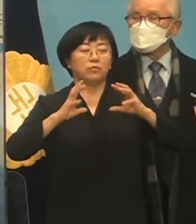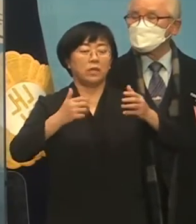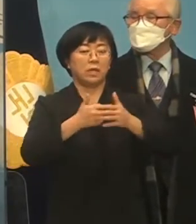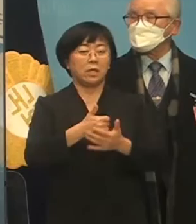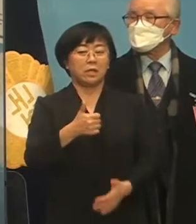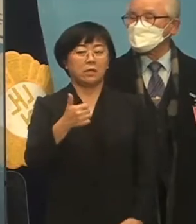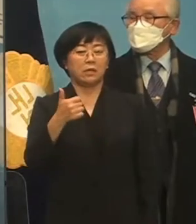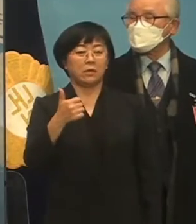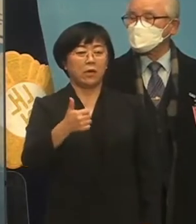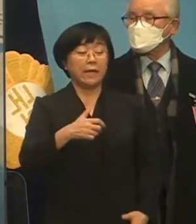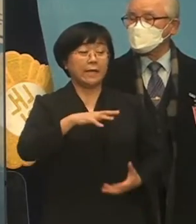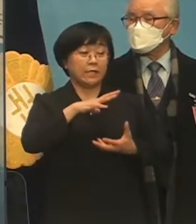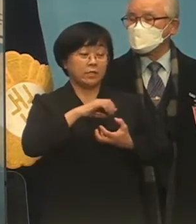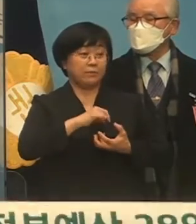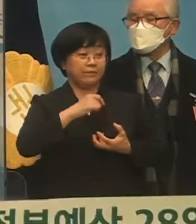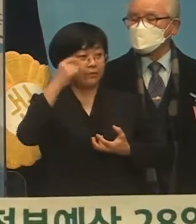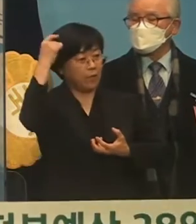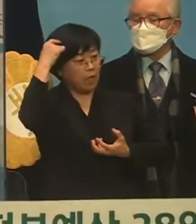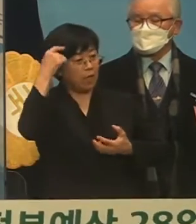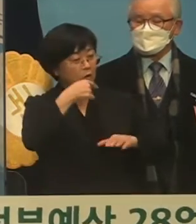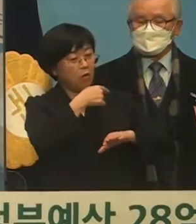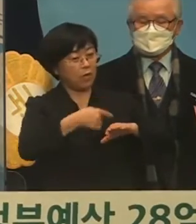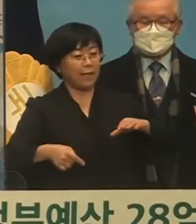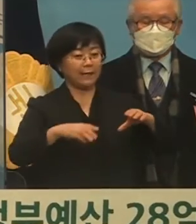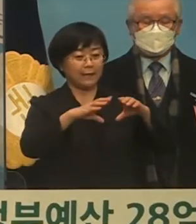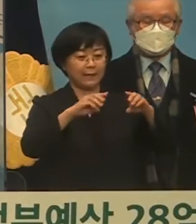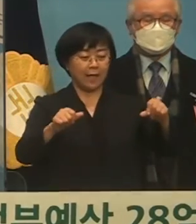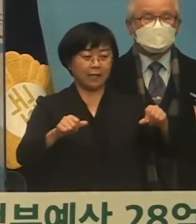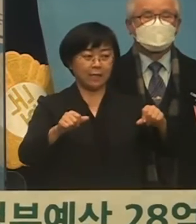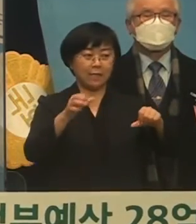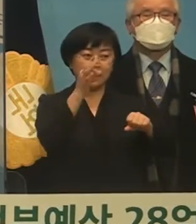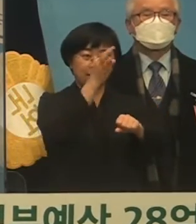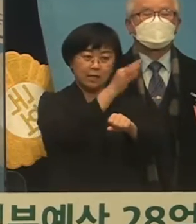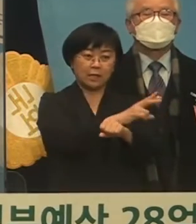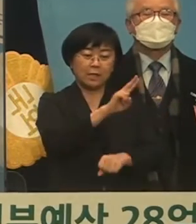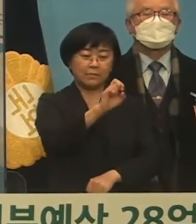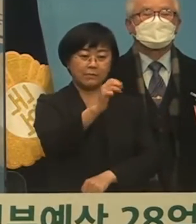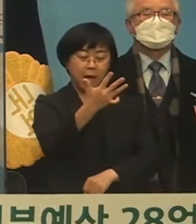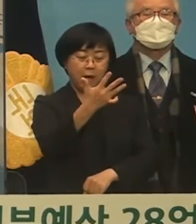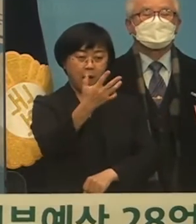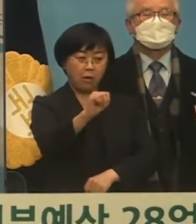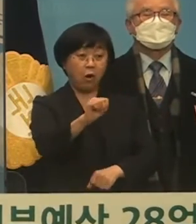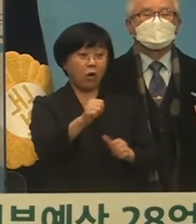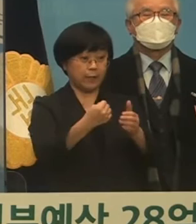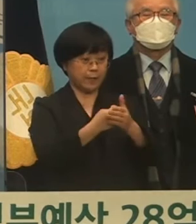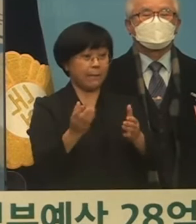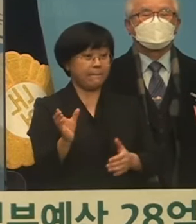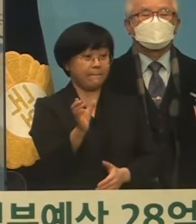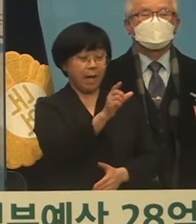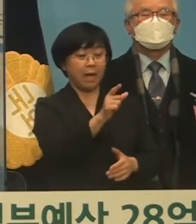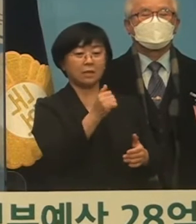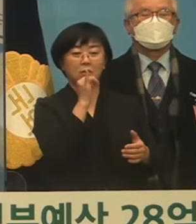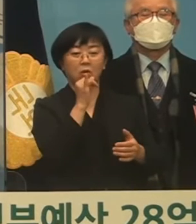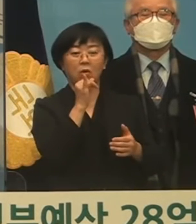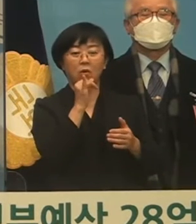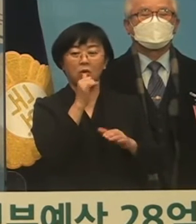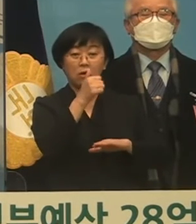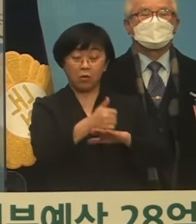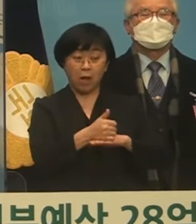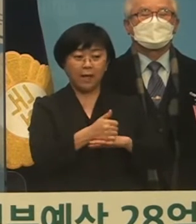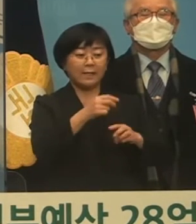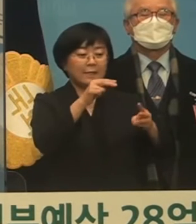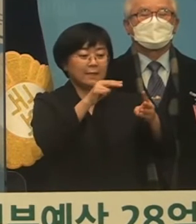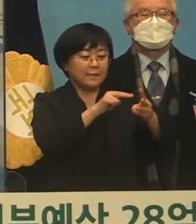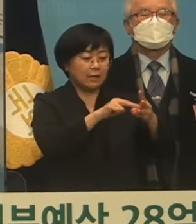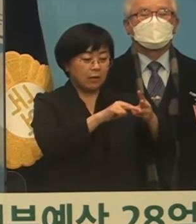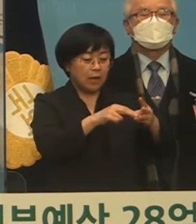국립심내혈관 설립 부지 매입 등 28건이 최종 반영되는 극적인 성과와 함께